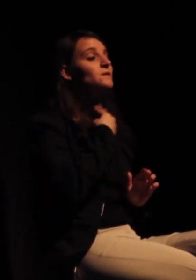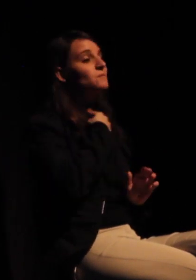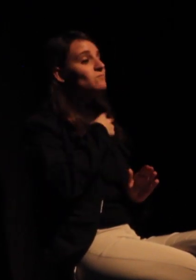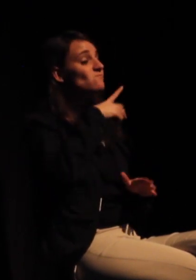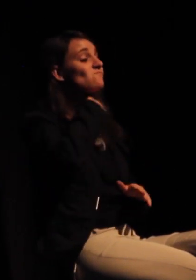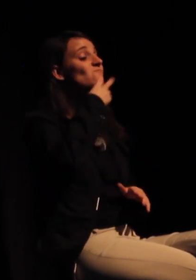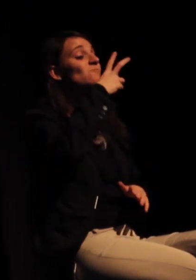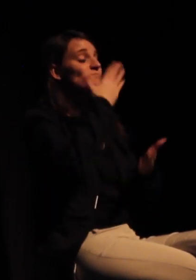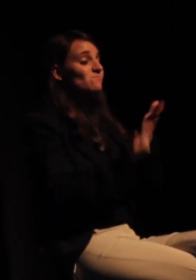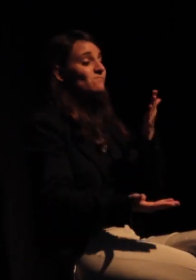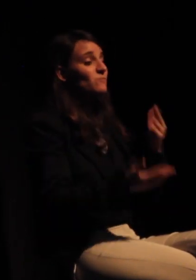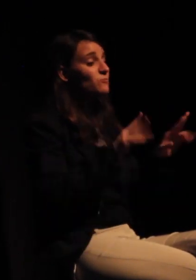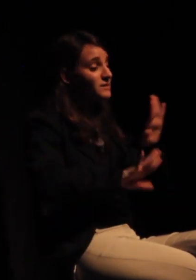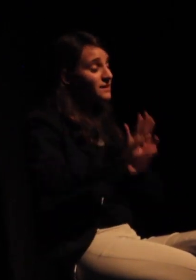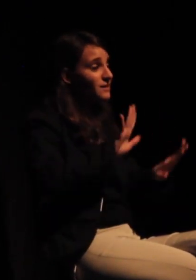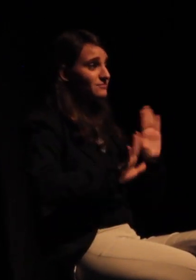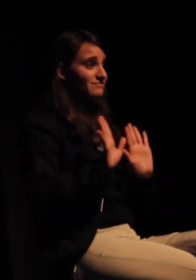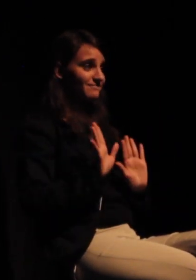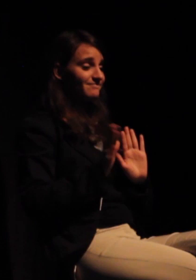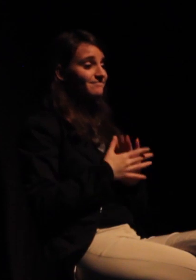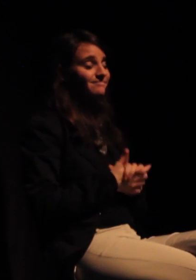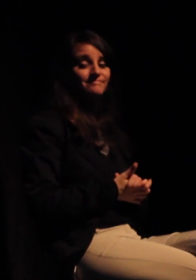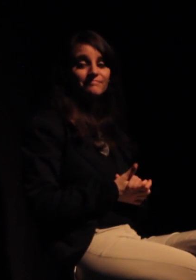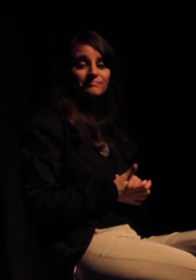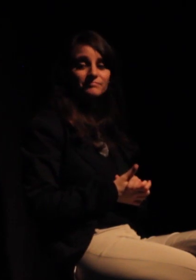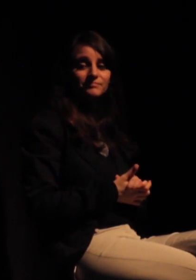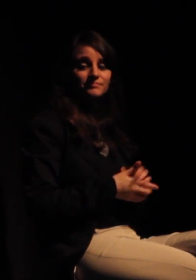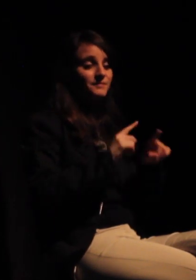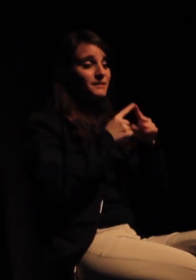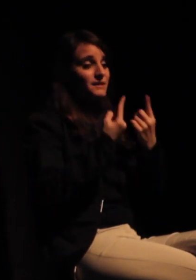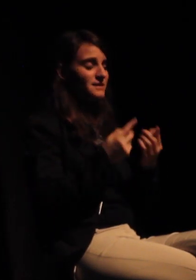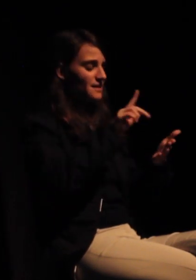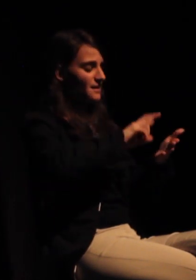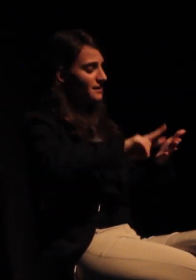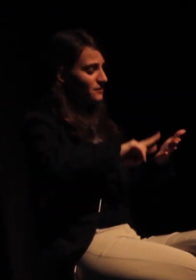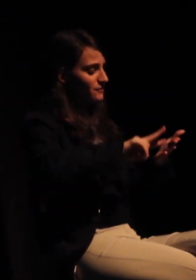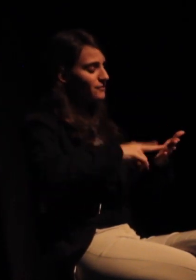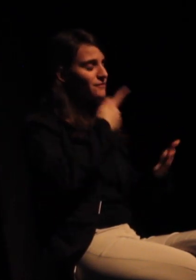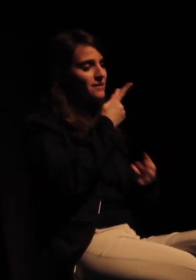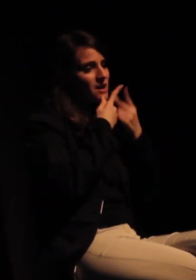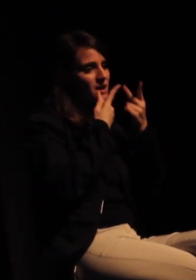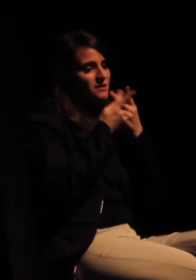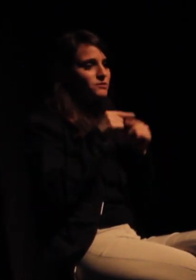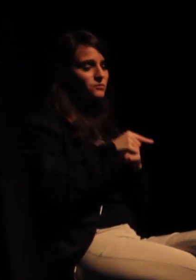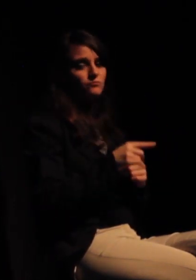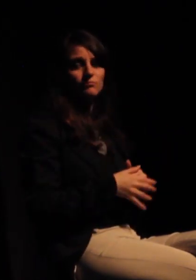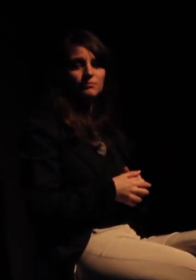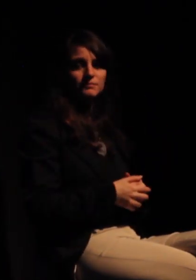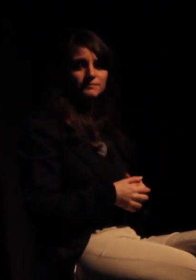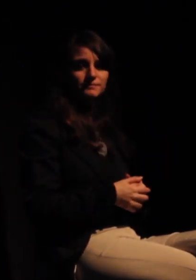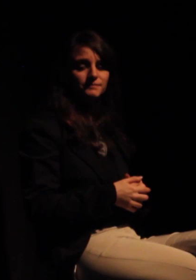levem a nossa voz. Mas aí esse livro é um pouco disso. para tentar levar